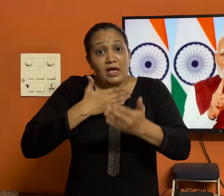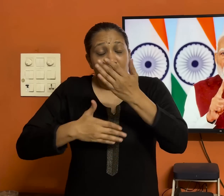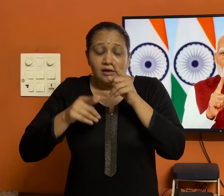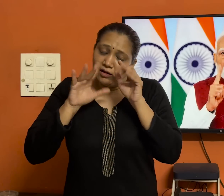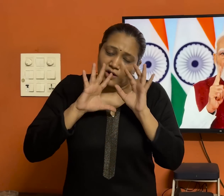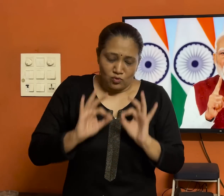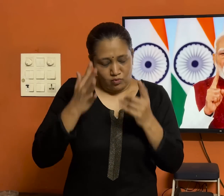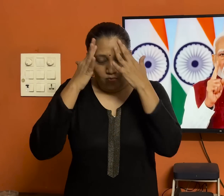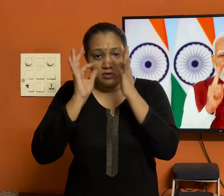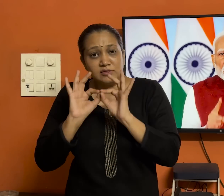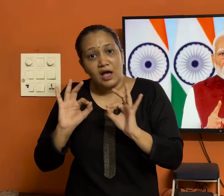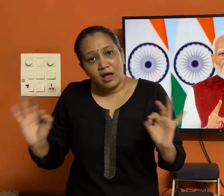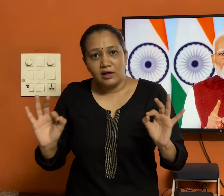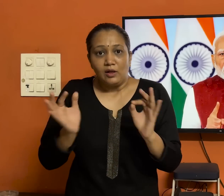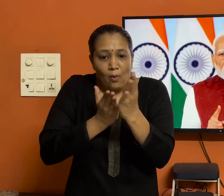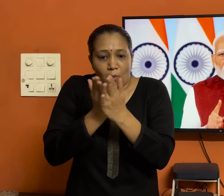शांति का मार्ग भी